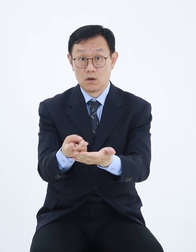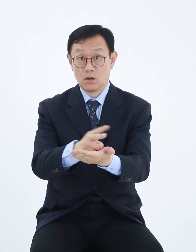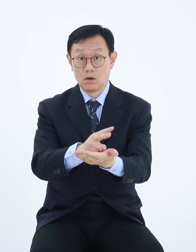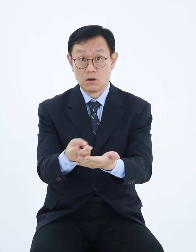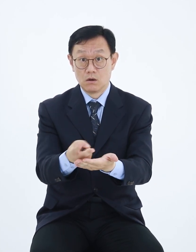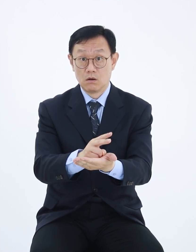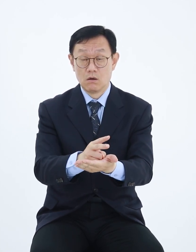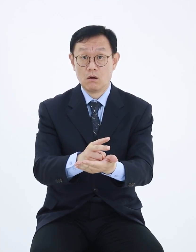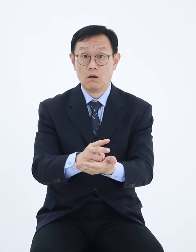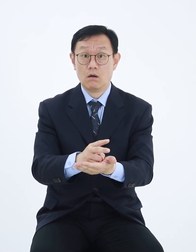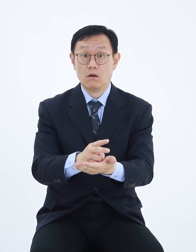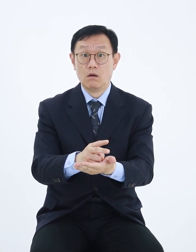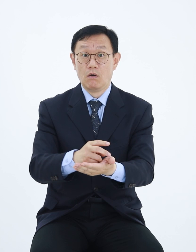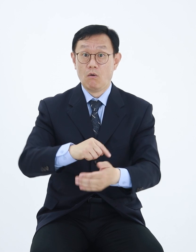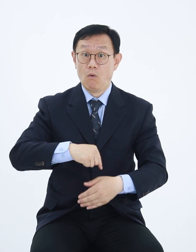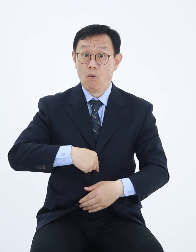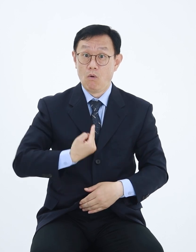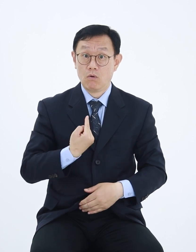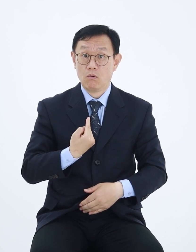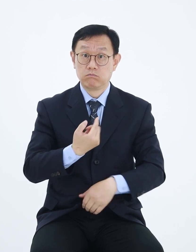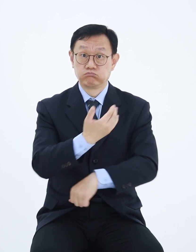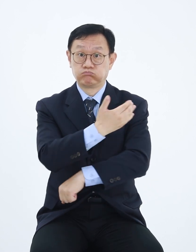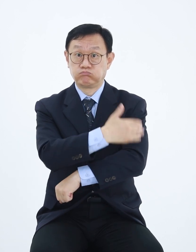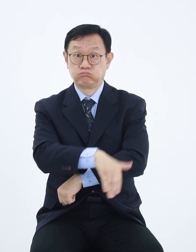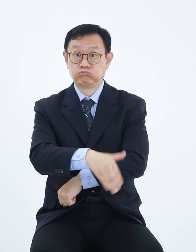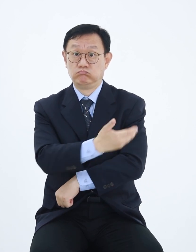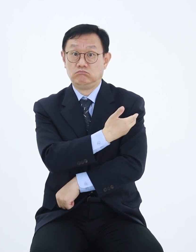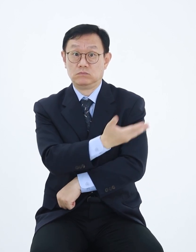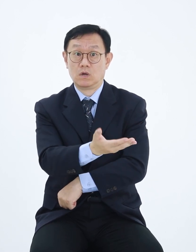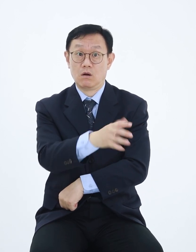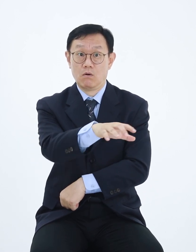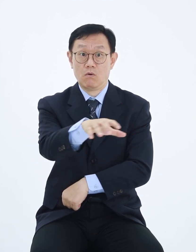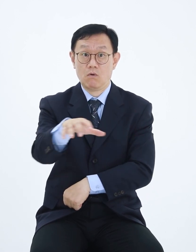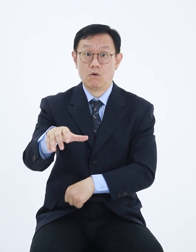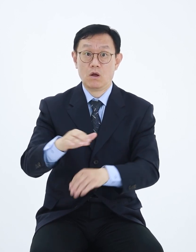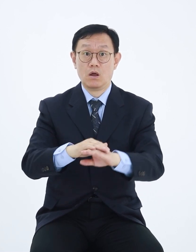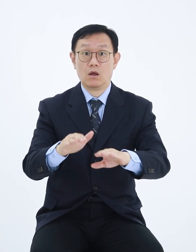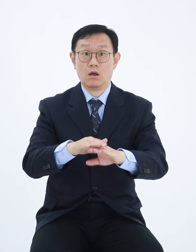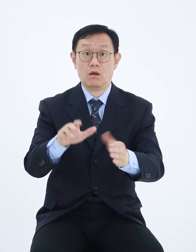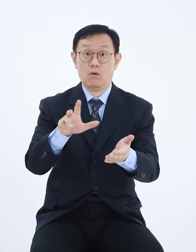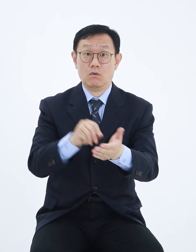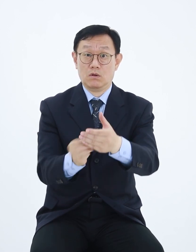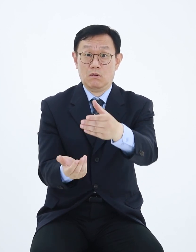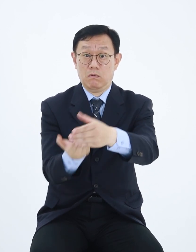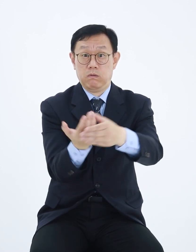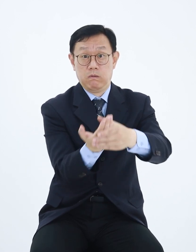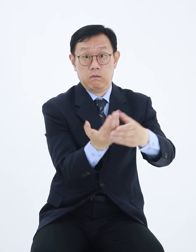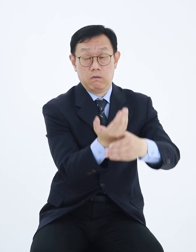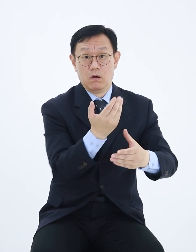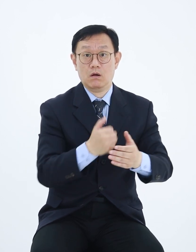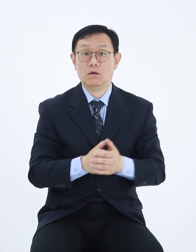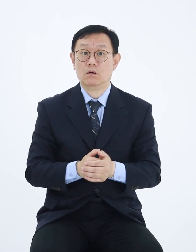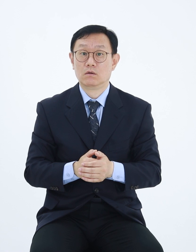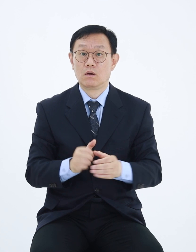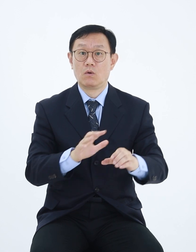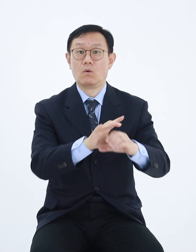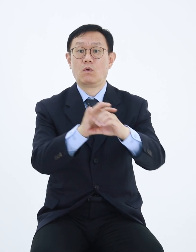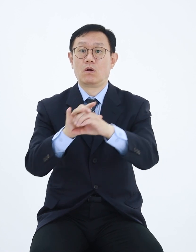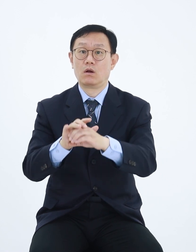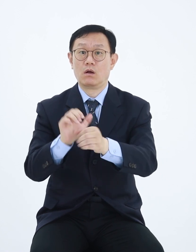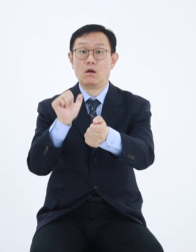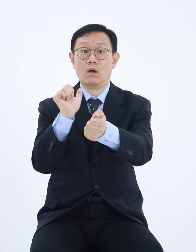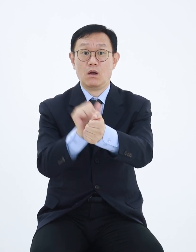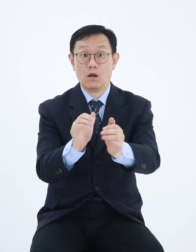변경 등 없이 홀로 방치되는 등 곳곳에서 해결해야 할 문제들이 발생하고 있습니다. 코로나19